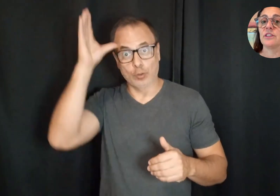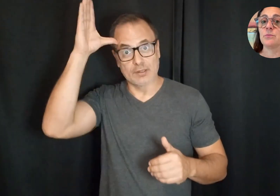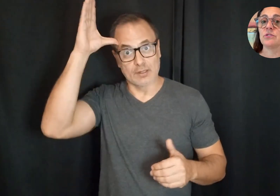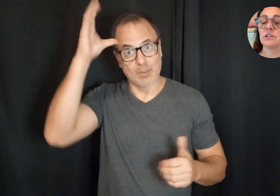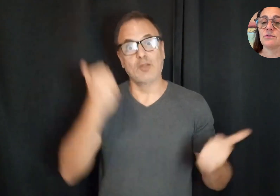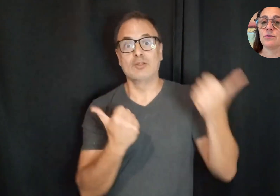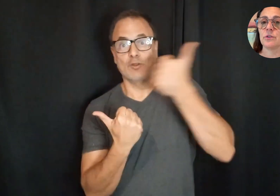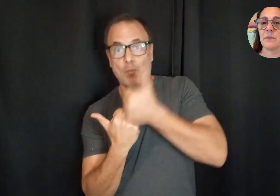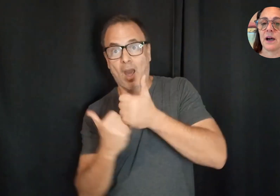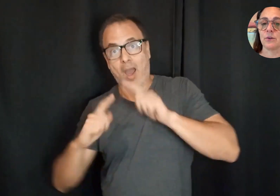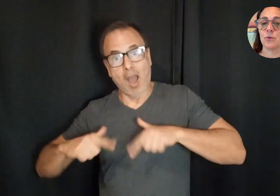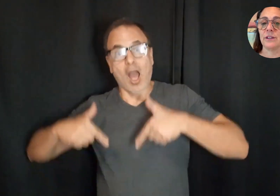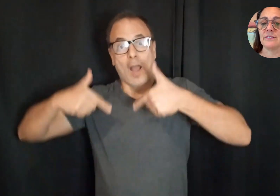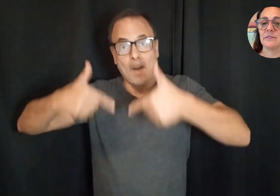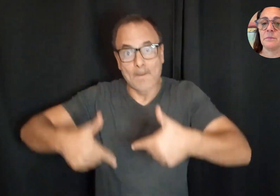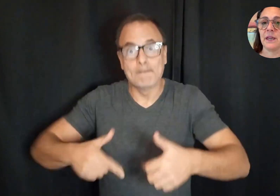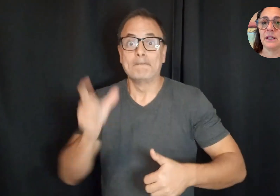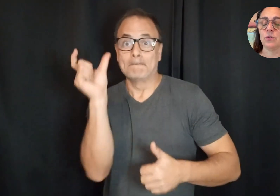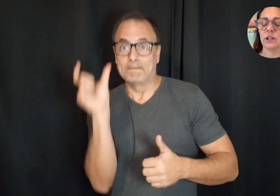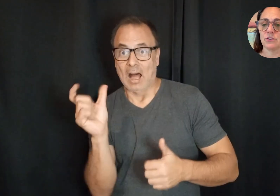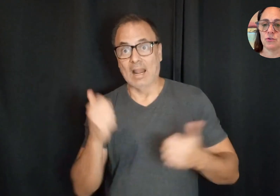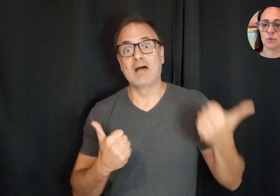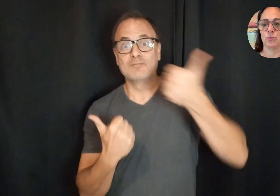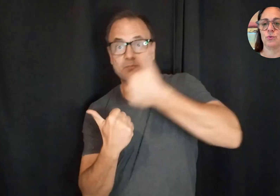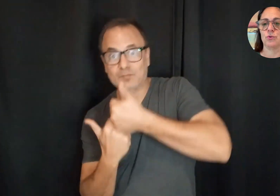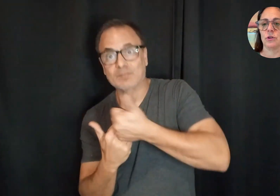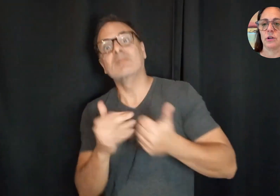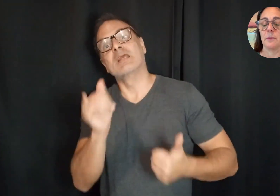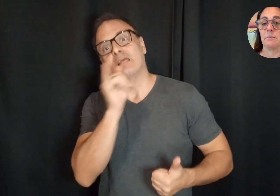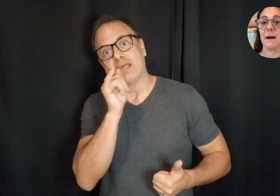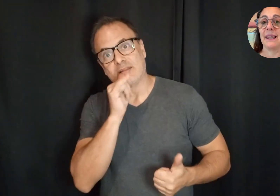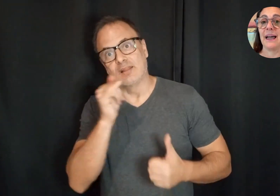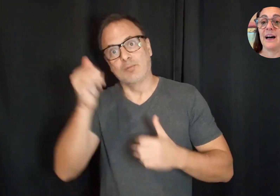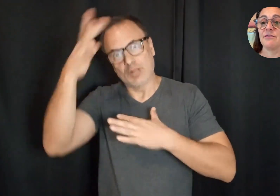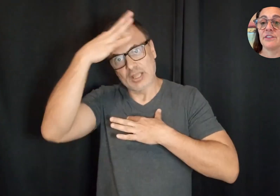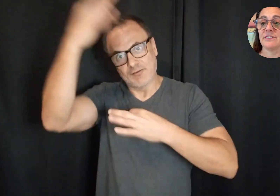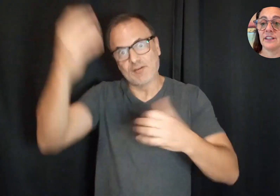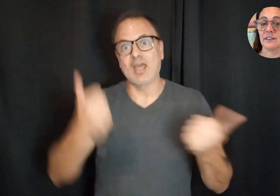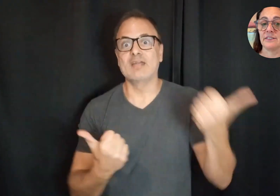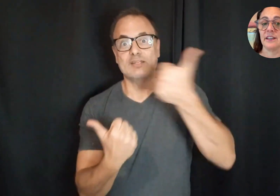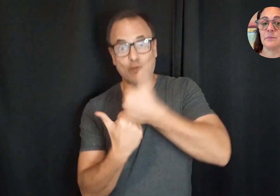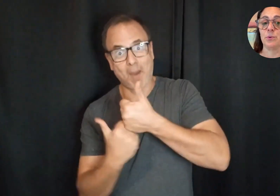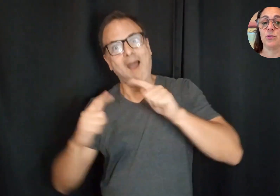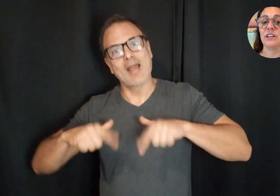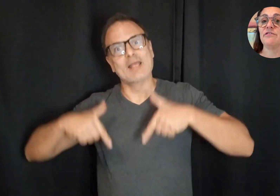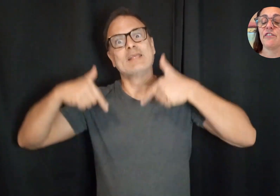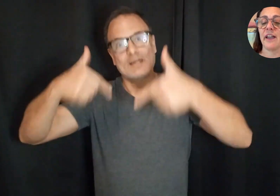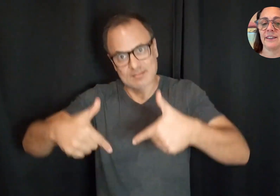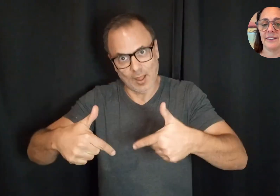possamos transformar conhecimento em atitude, palavras em exemplo e fé em